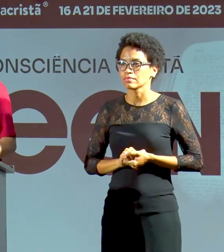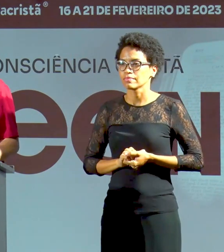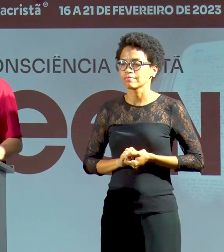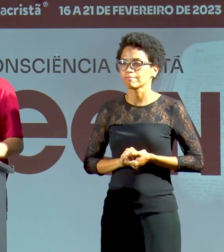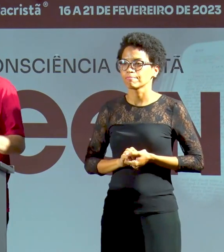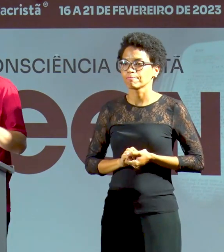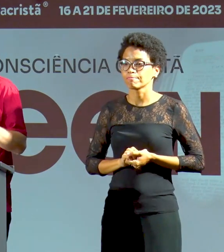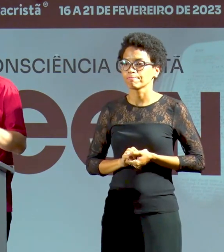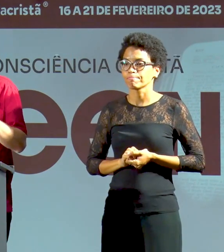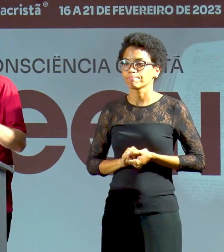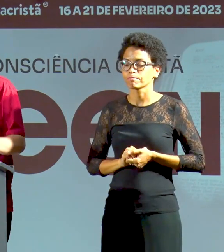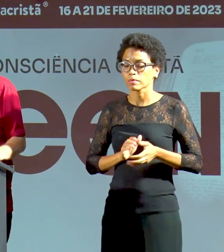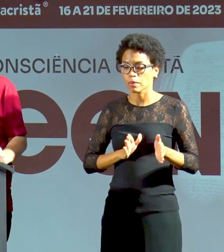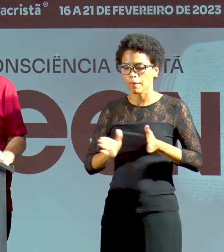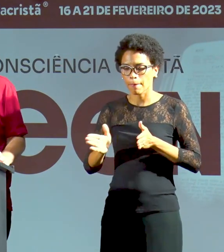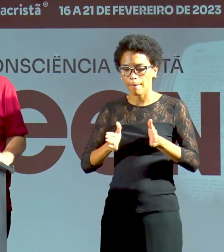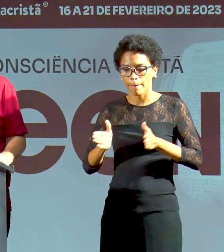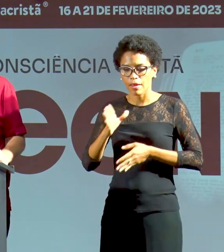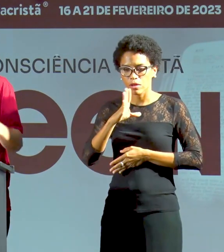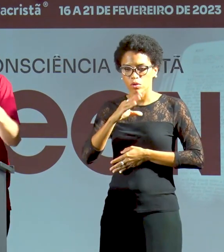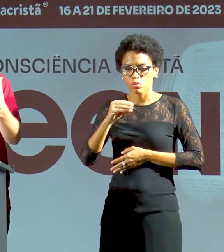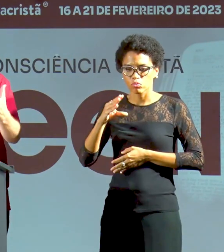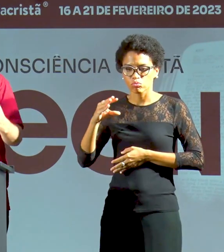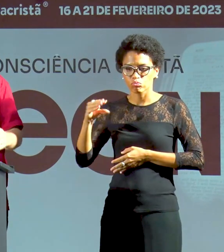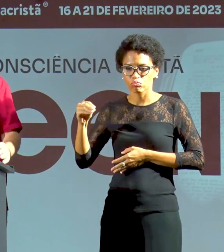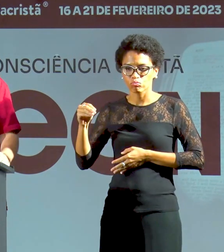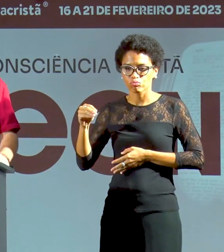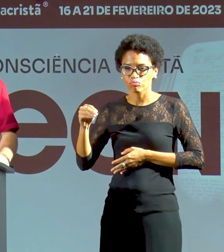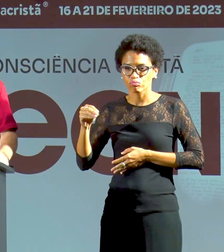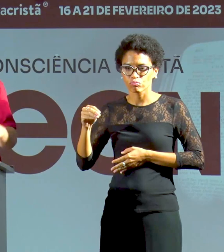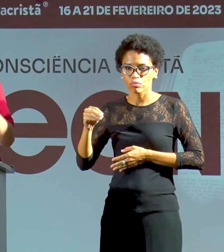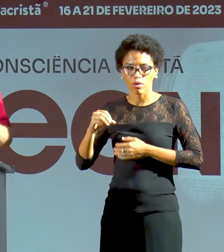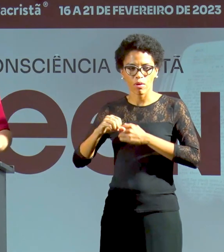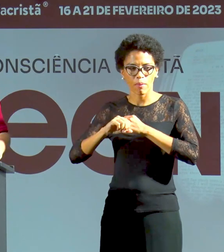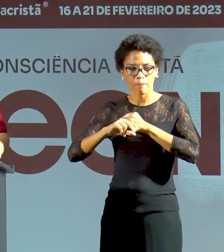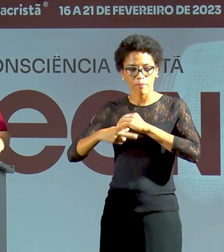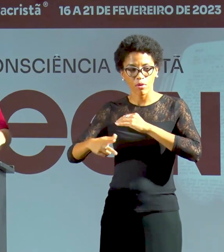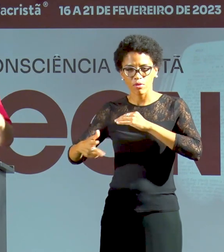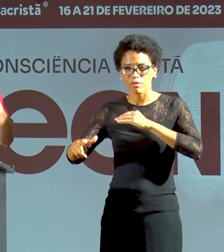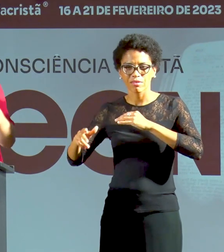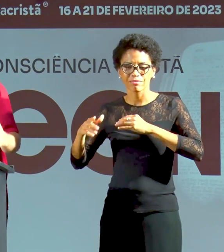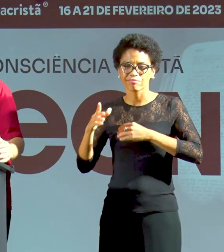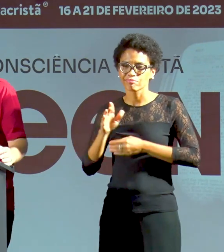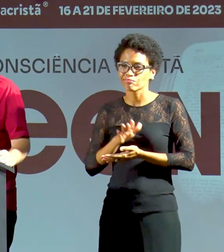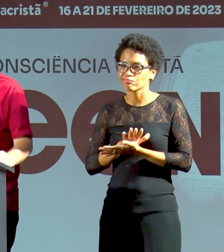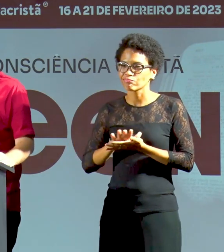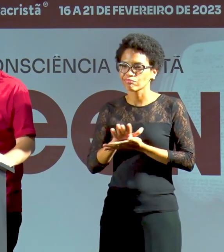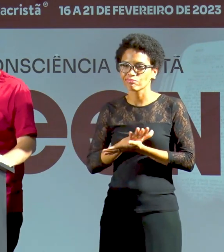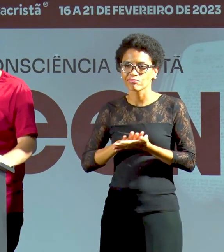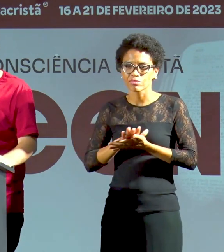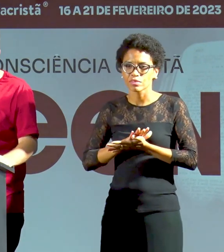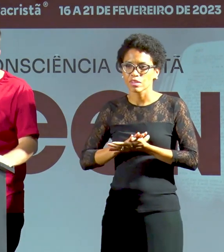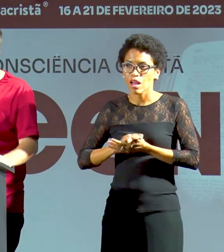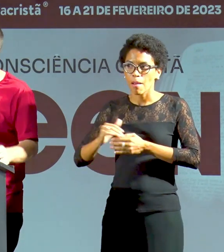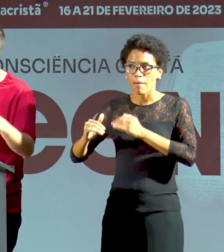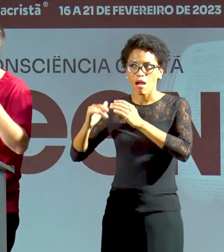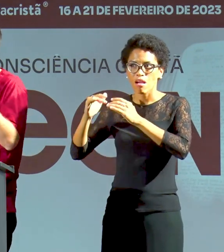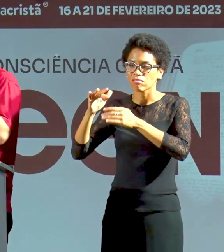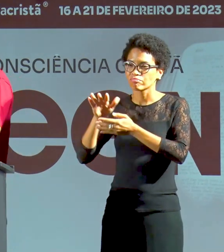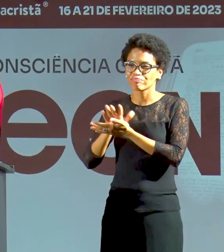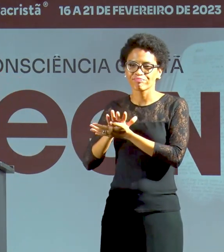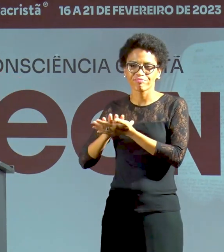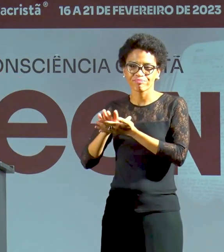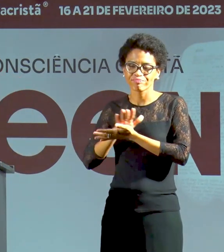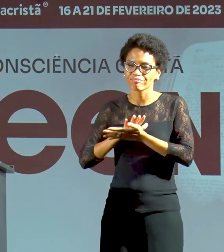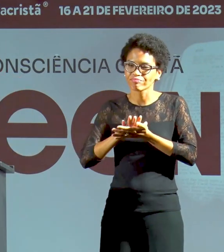uma Adolescência infrutífera não produz nada não cresce não desenvolve não